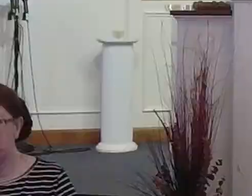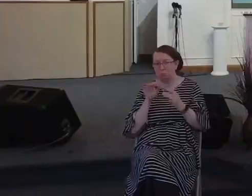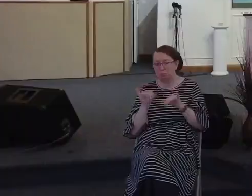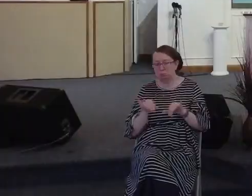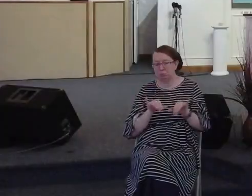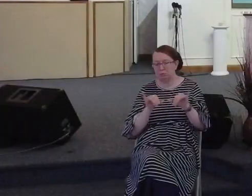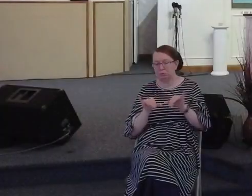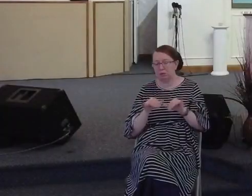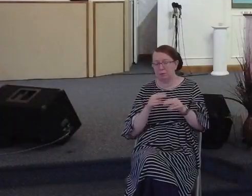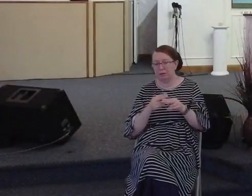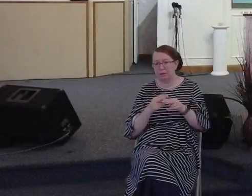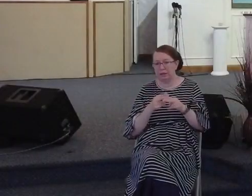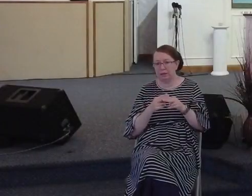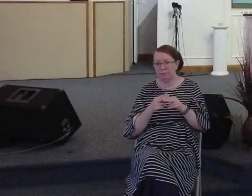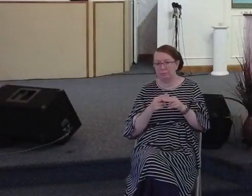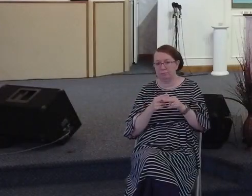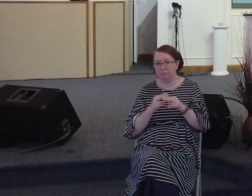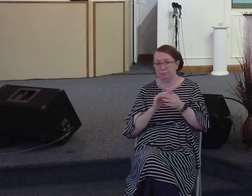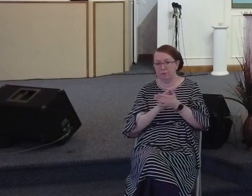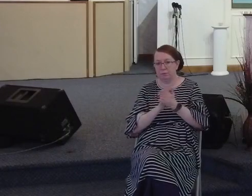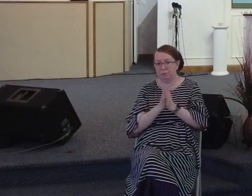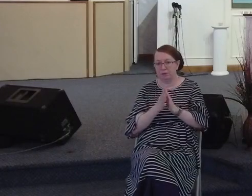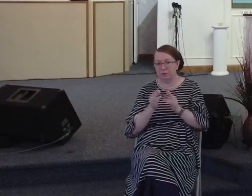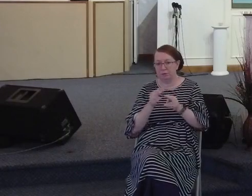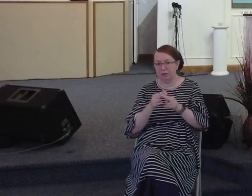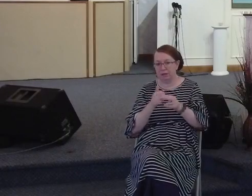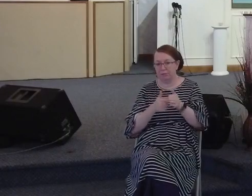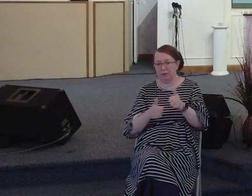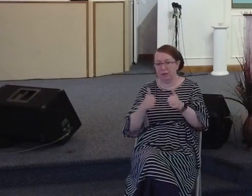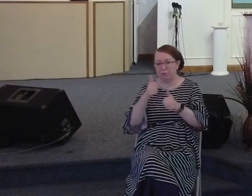Y lo que las personas una vez pensaron que era un nombre común,